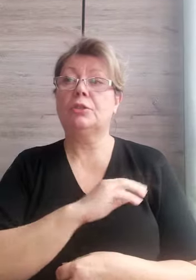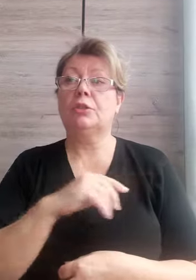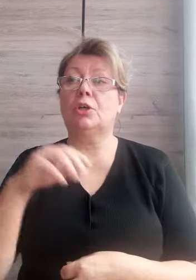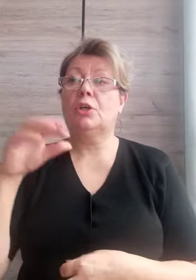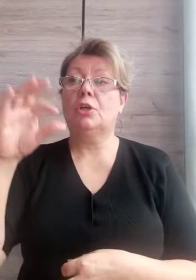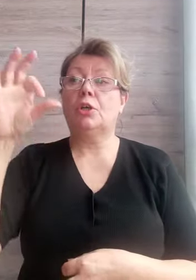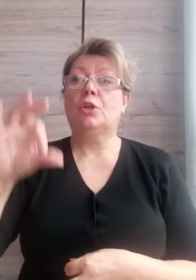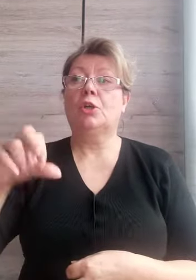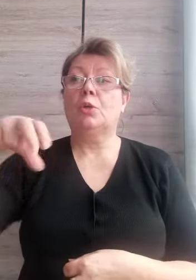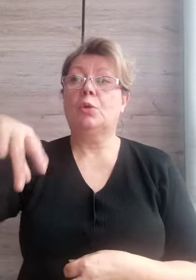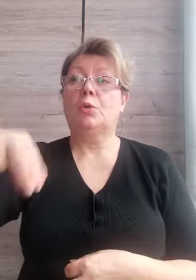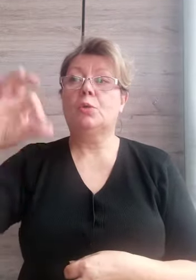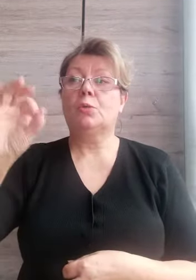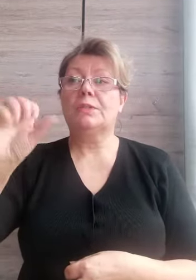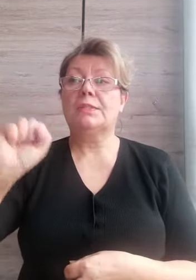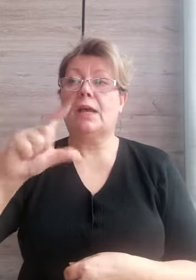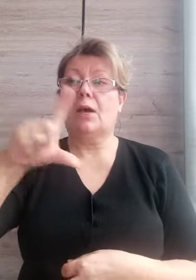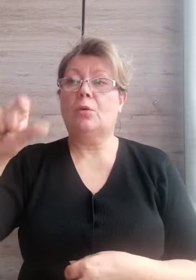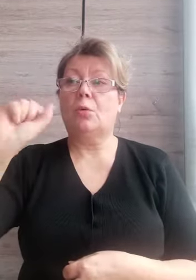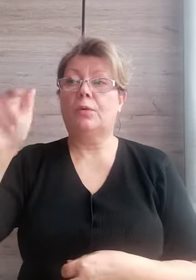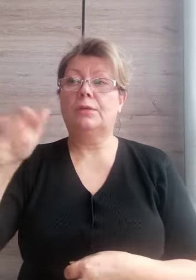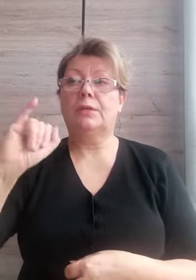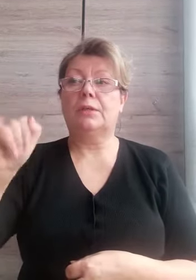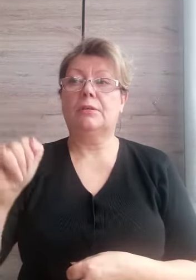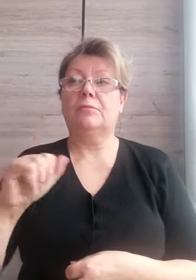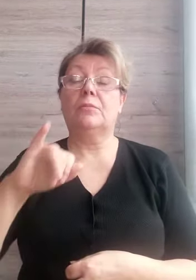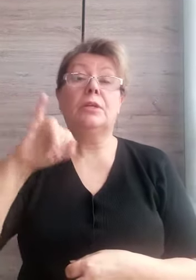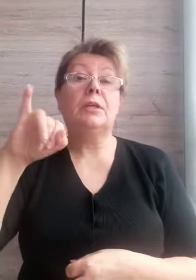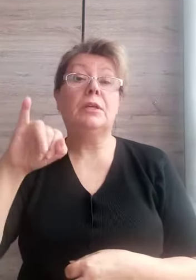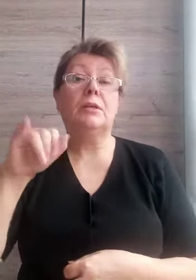wkrusawki i